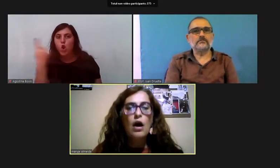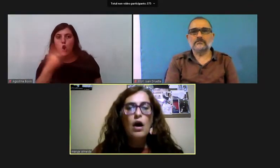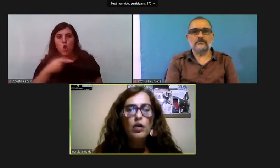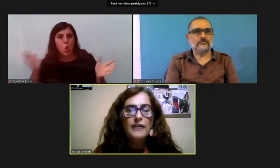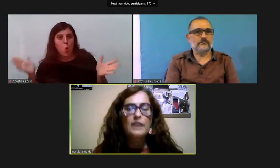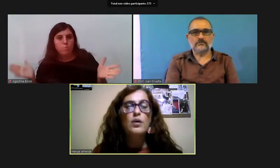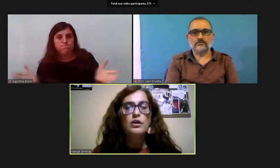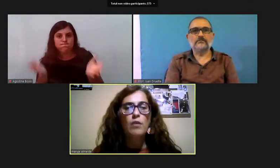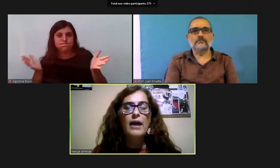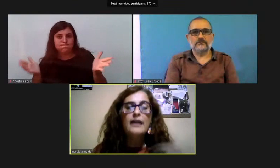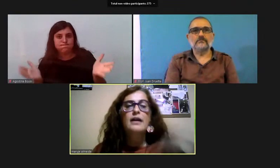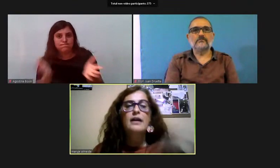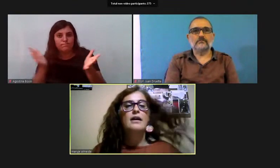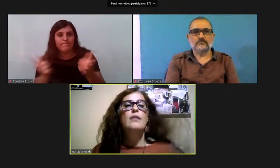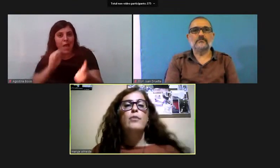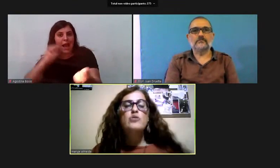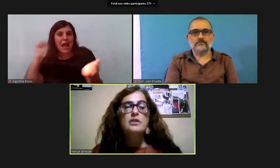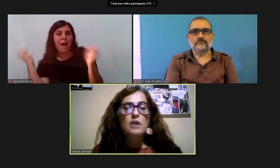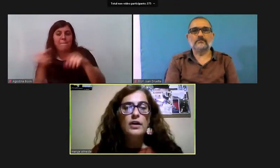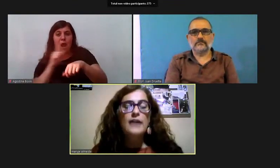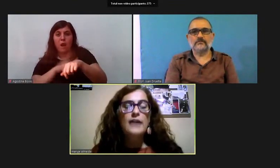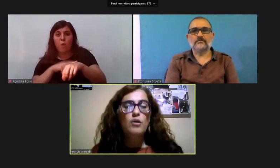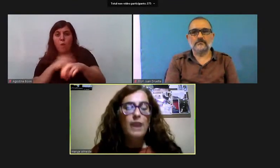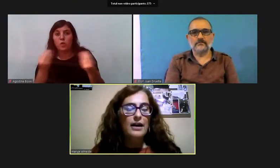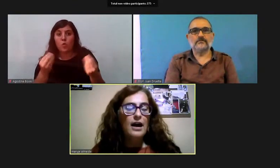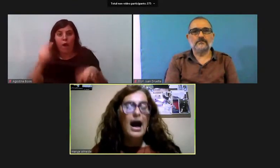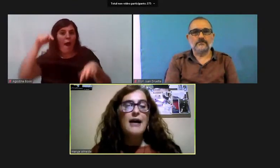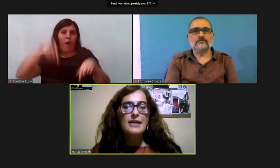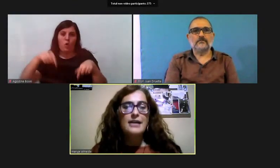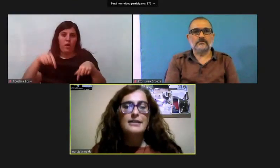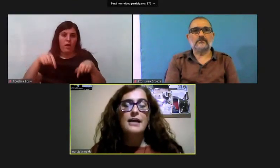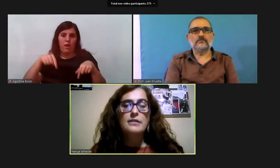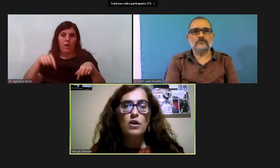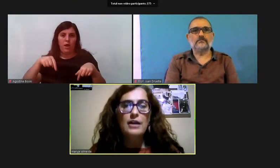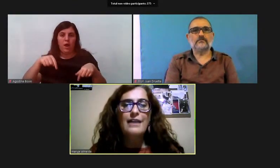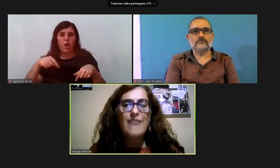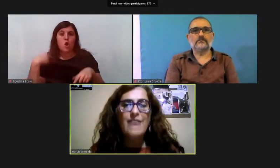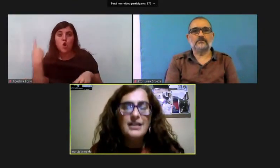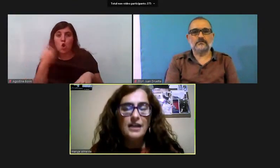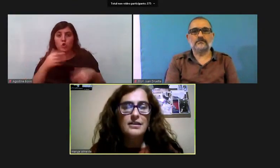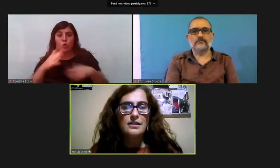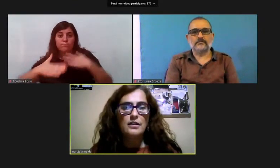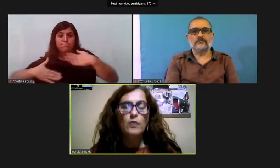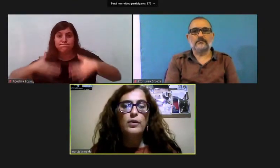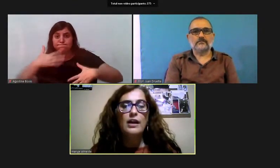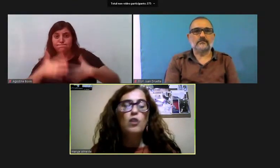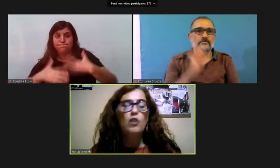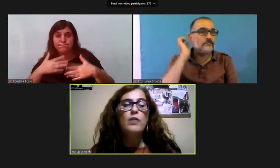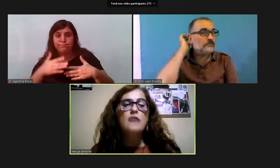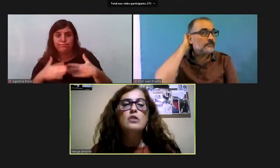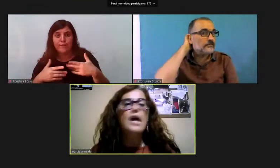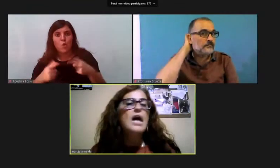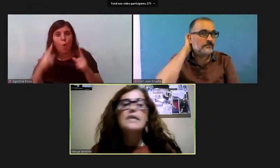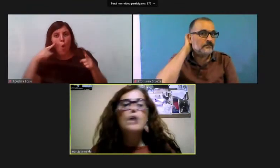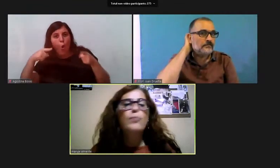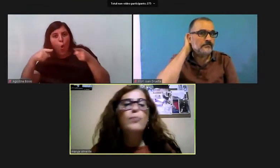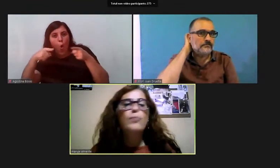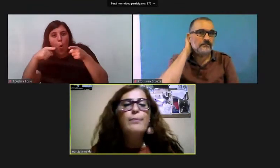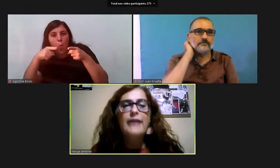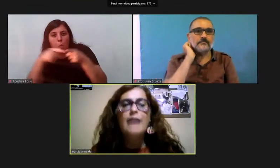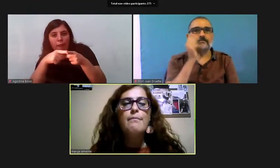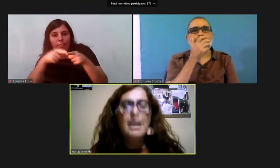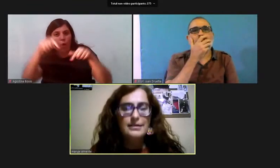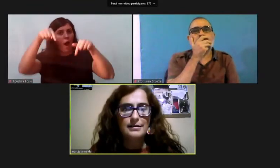sea, ahora tenemos que tomar posiciones y hacer acciones que vayan en ese sentido, porque la comunidad sorda ya no